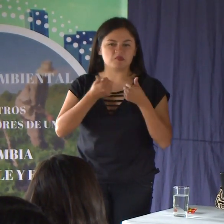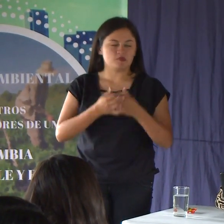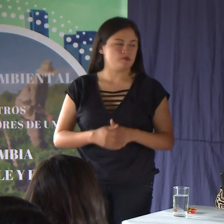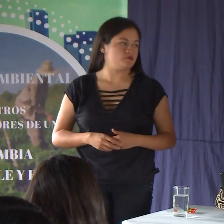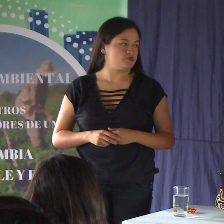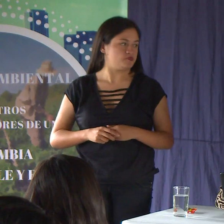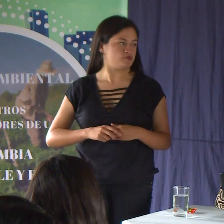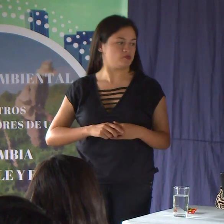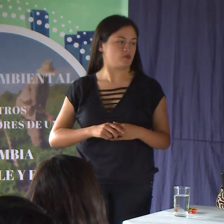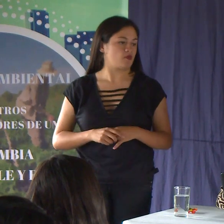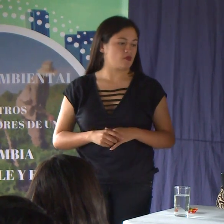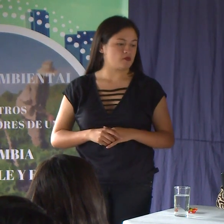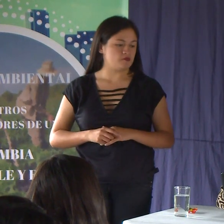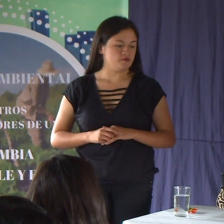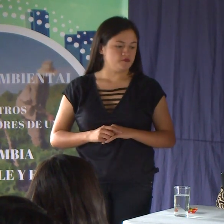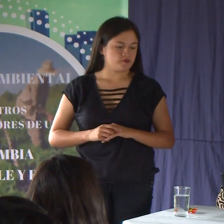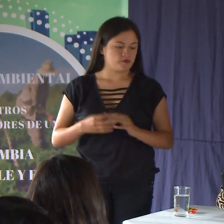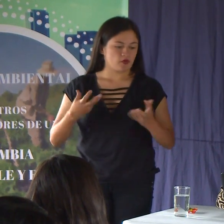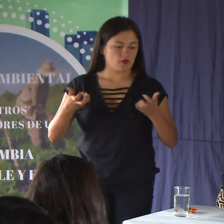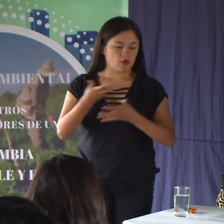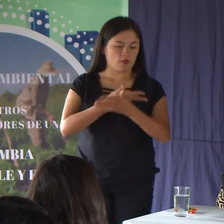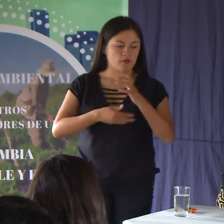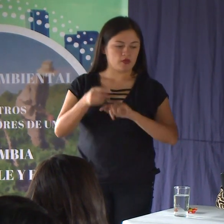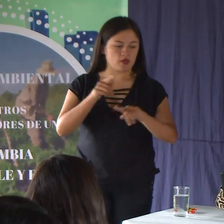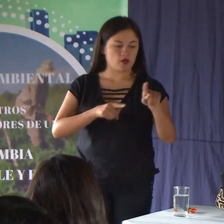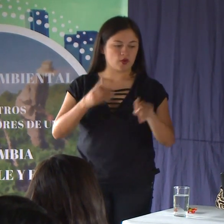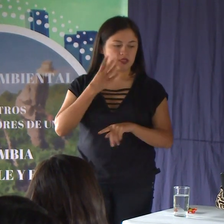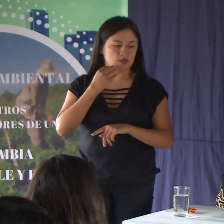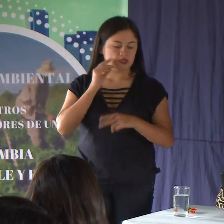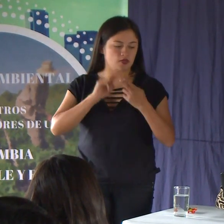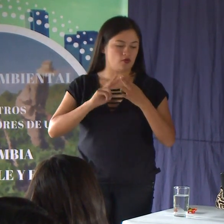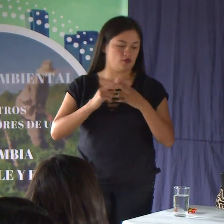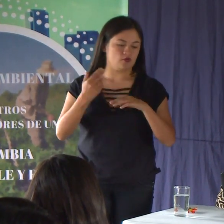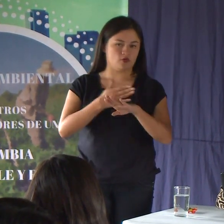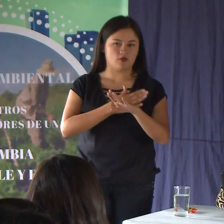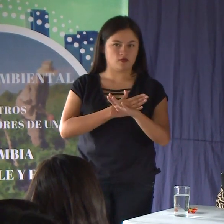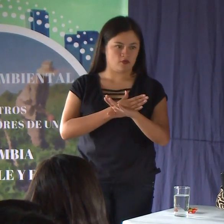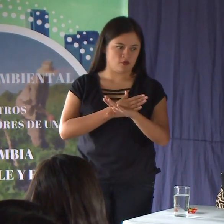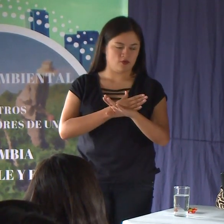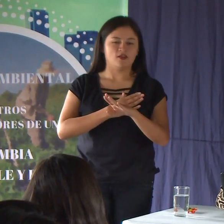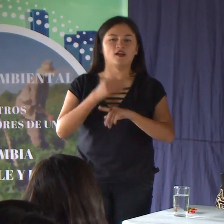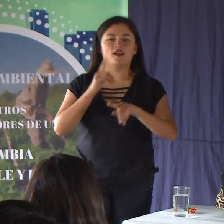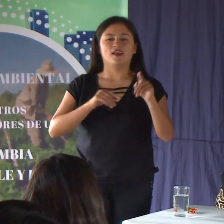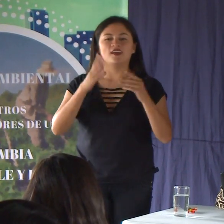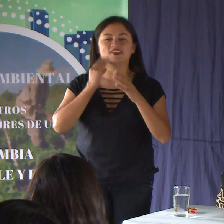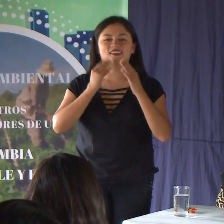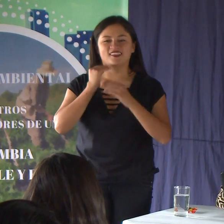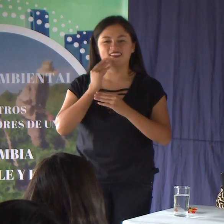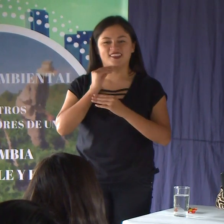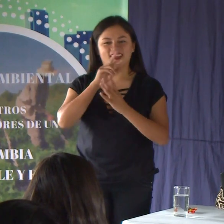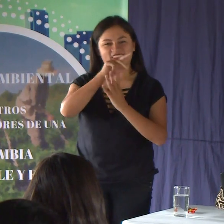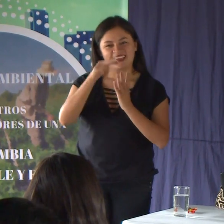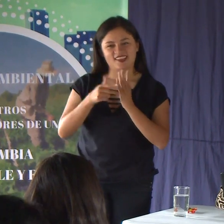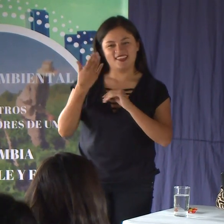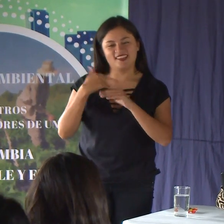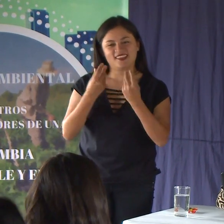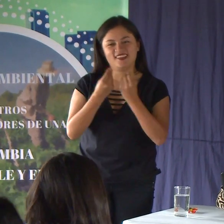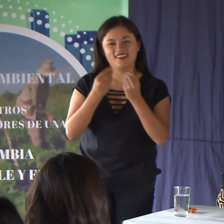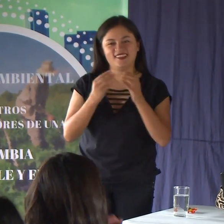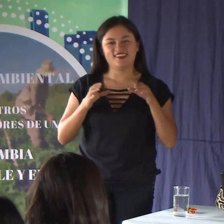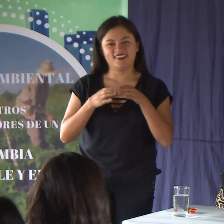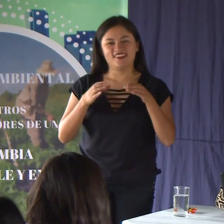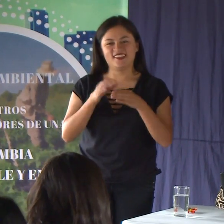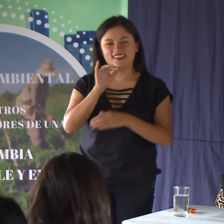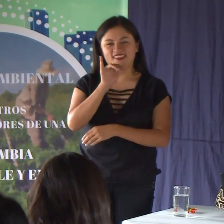que tengo en algunas experiencias alternativas, una con el colectivo Viciutopía.